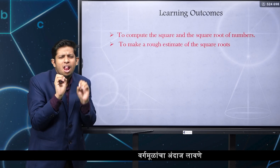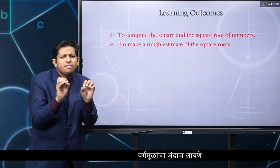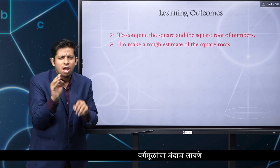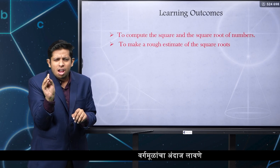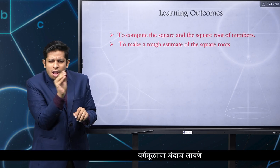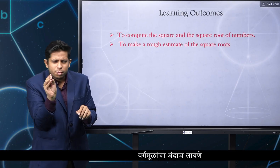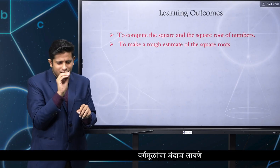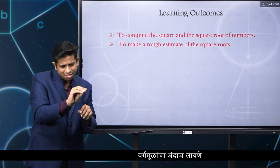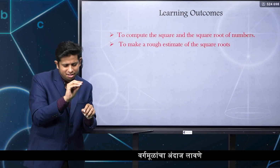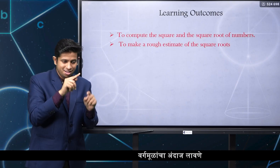वर्गमुळांचा अंदाज लावणे.